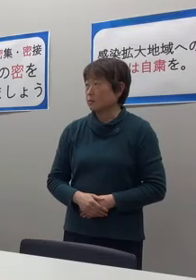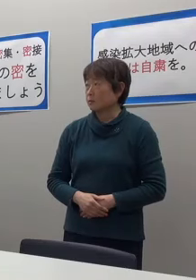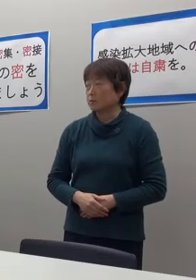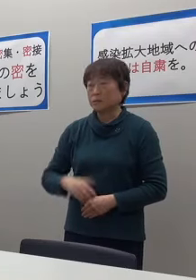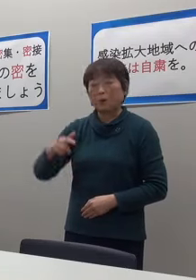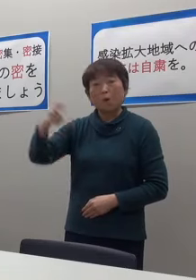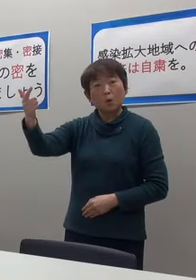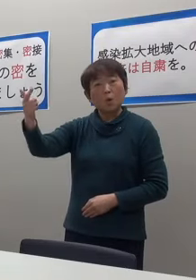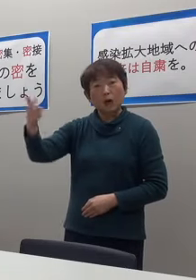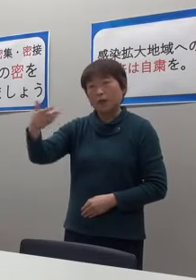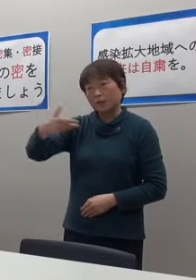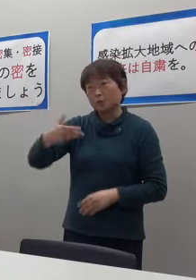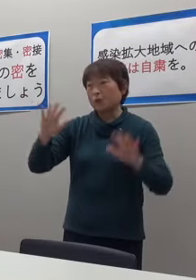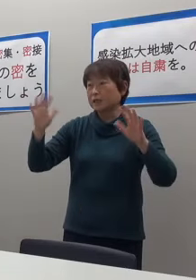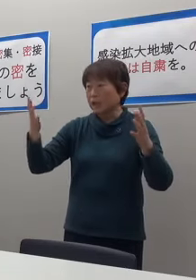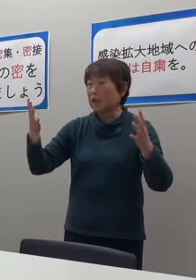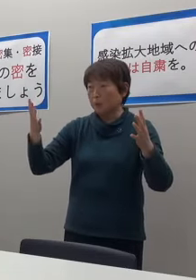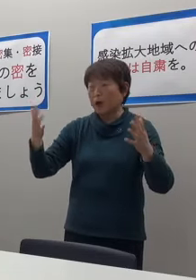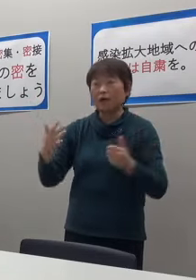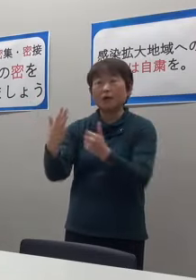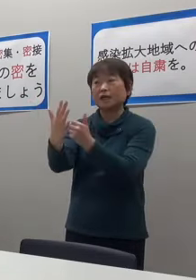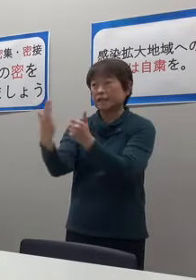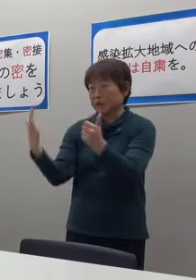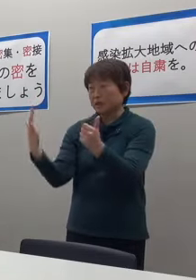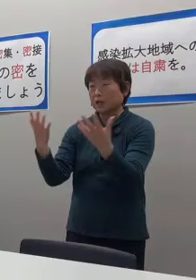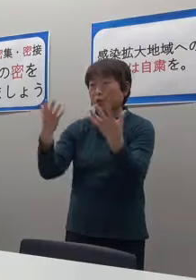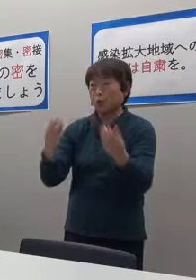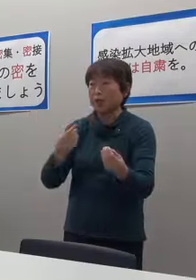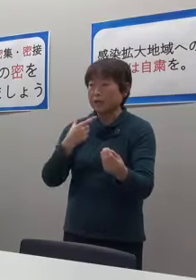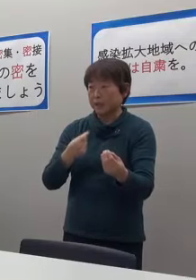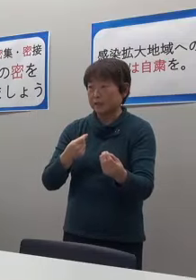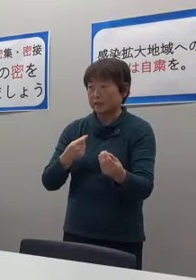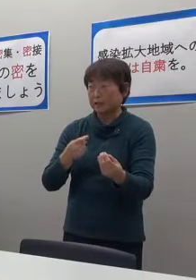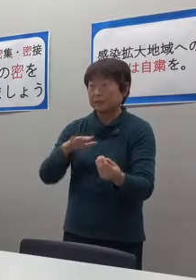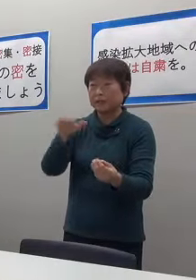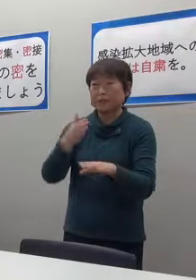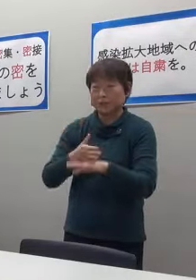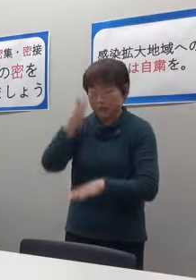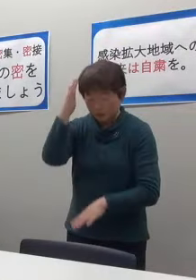本日の会見、これで終了させていただきたいと思います。ありがとうございました。 はい、ありがとうございました。